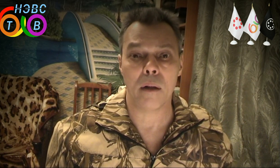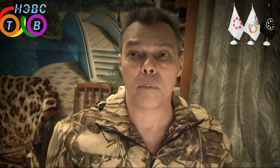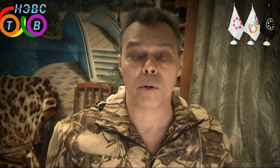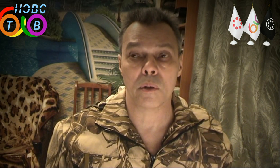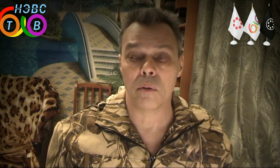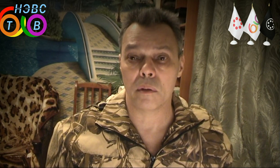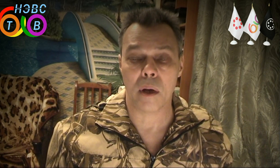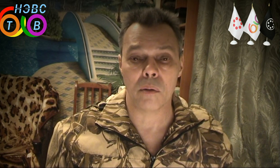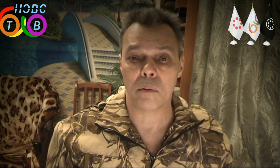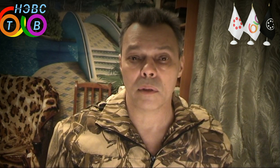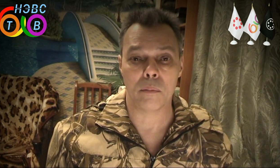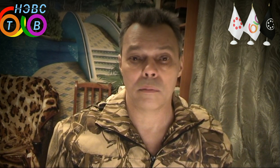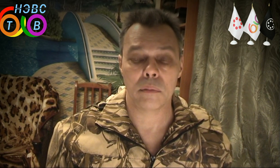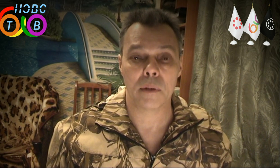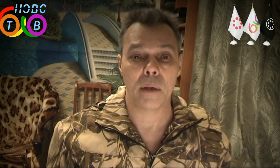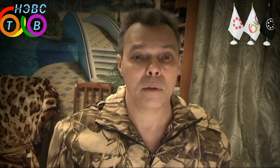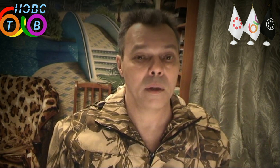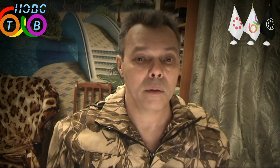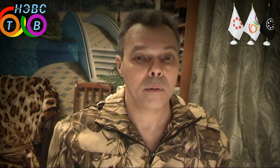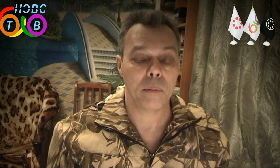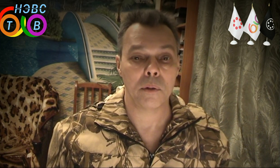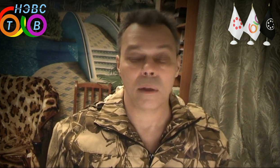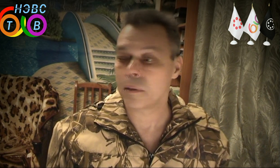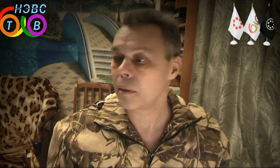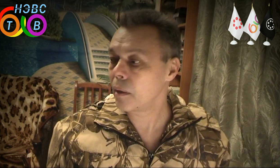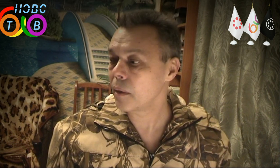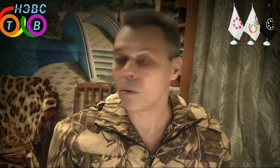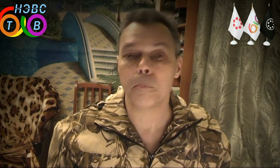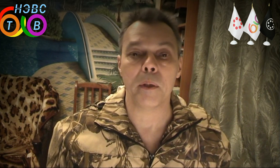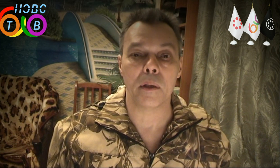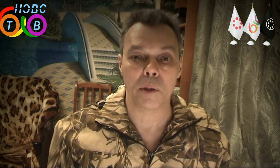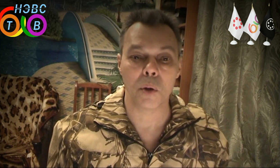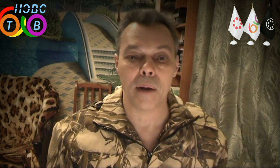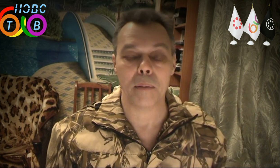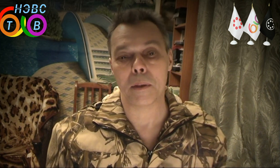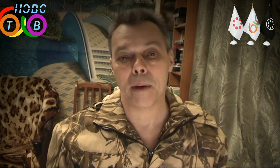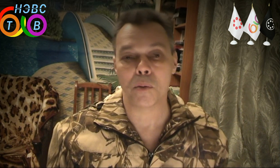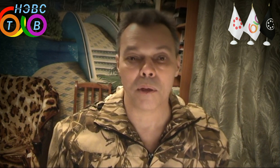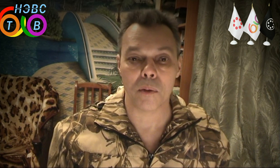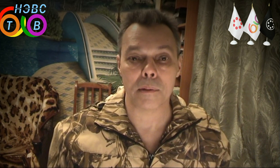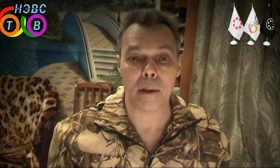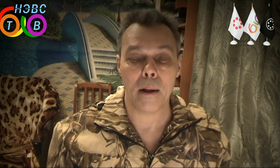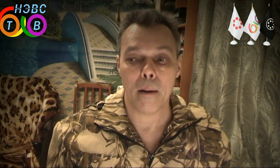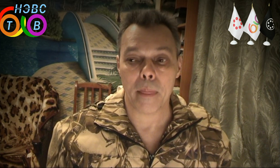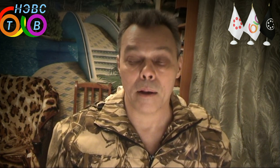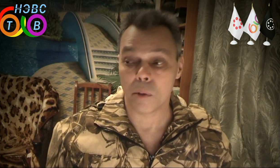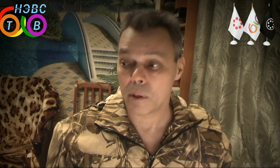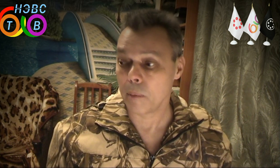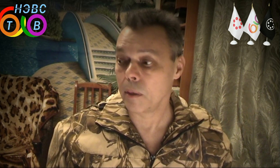и просто улетал, у него там, не знаю, получался, наверное, какой-нибудь пик сексуальный, понимаете, удовольствие. То есть это был